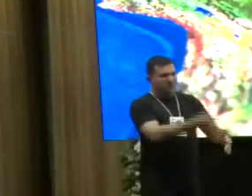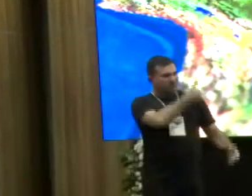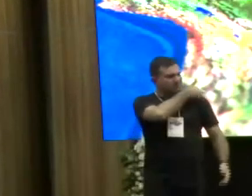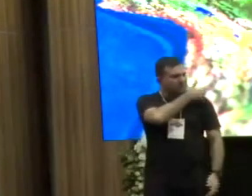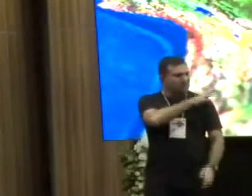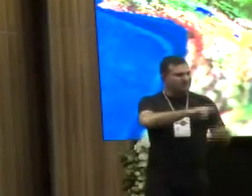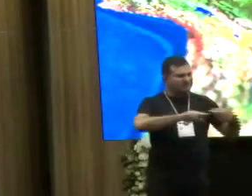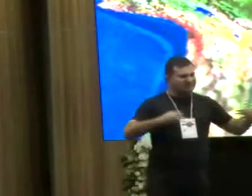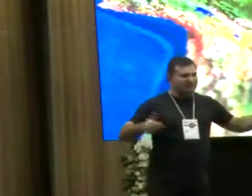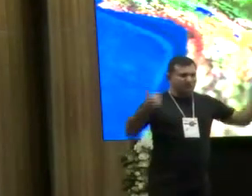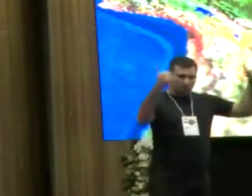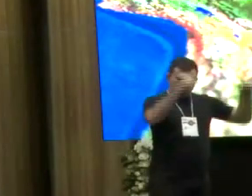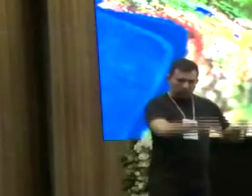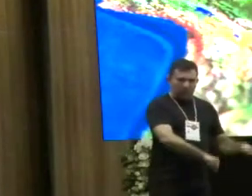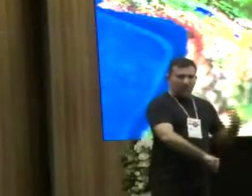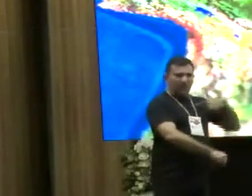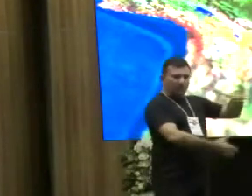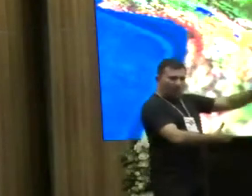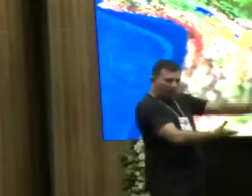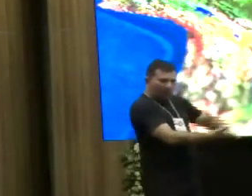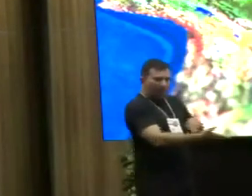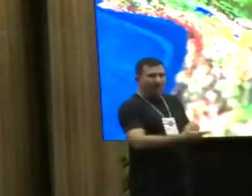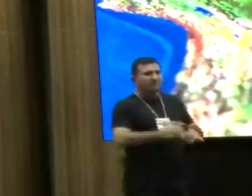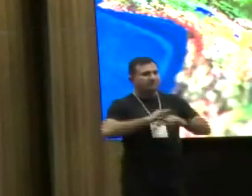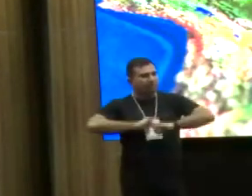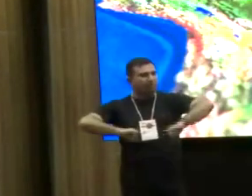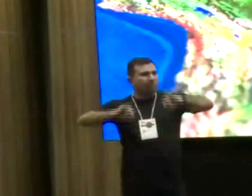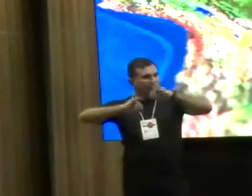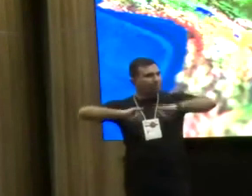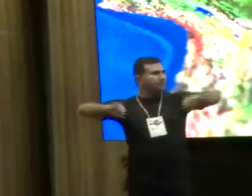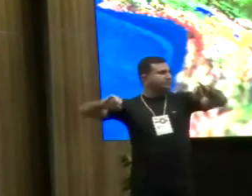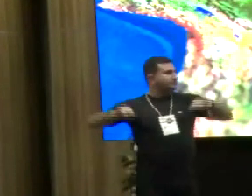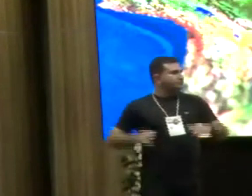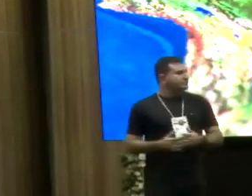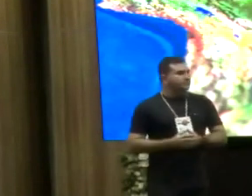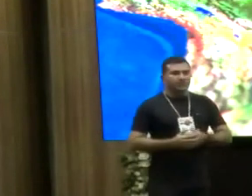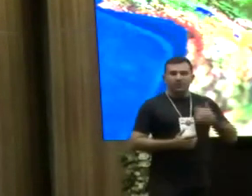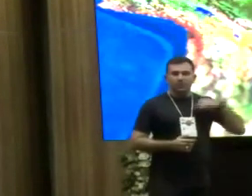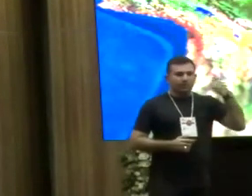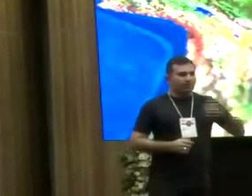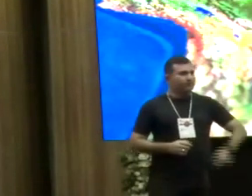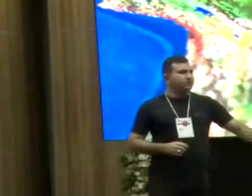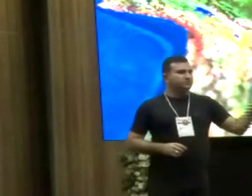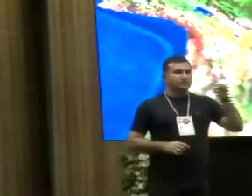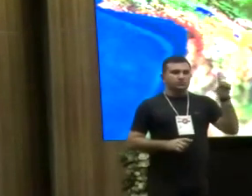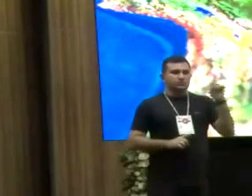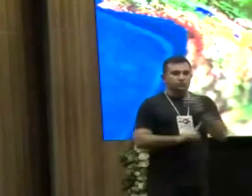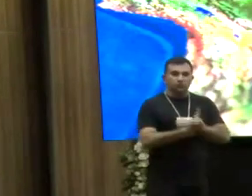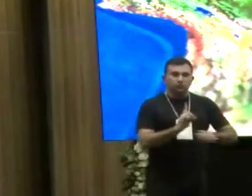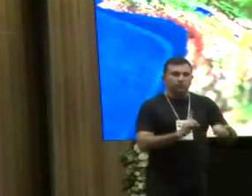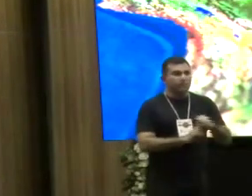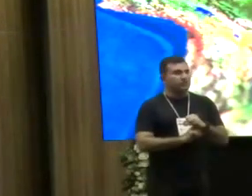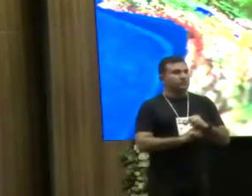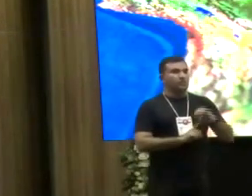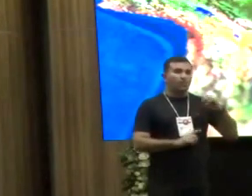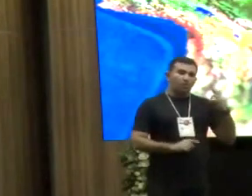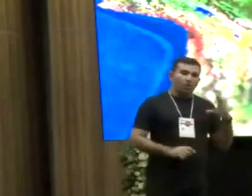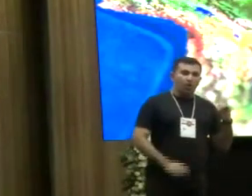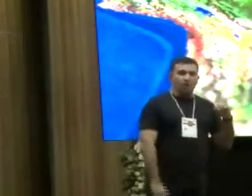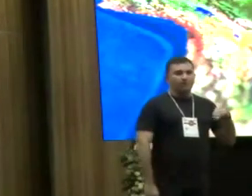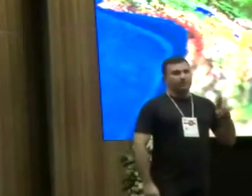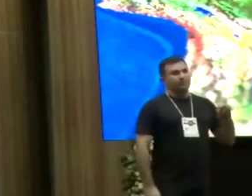social. E eu não preciso ser socialista nem comunista para eu não fazer